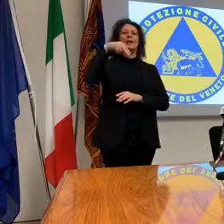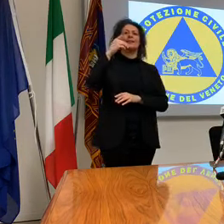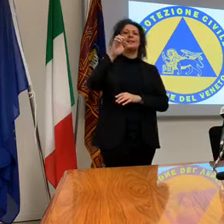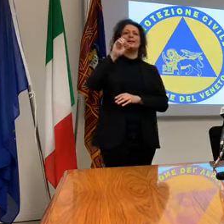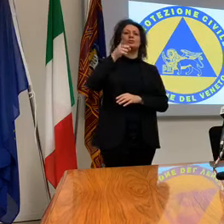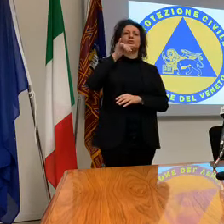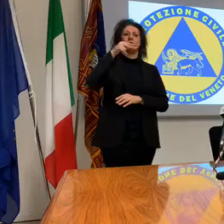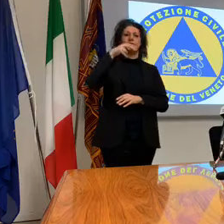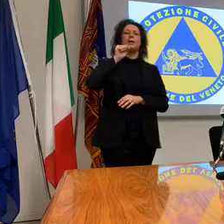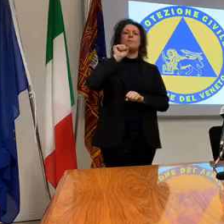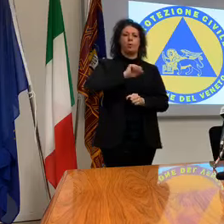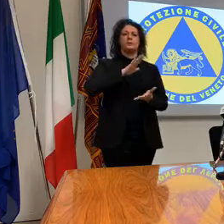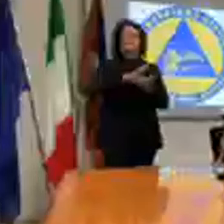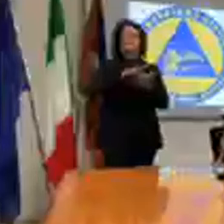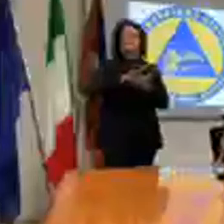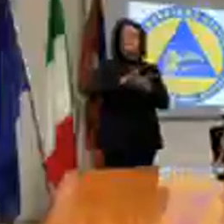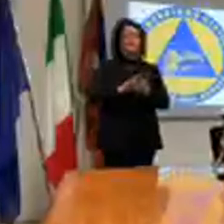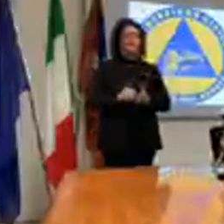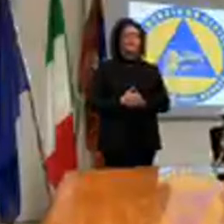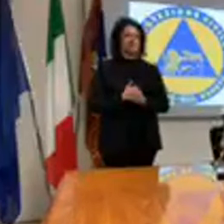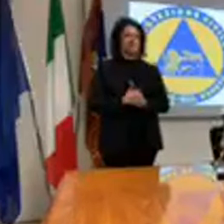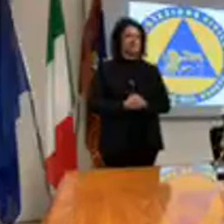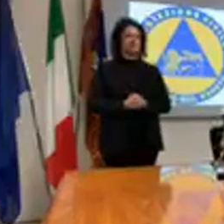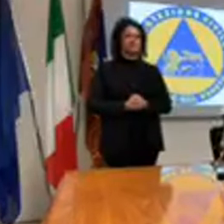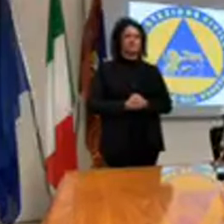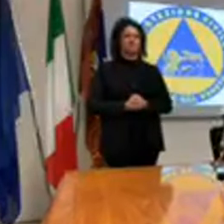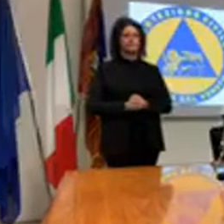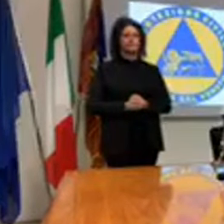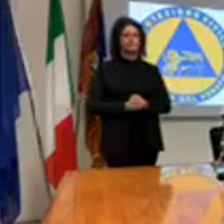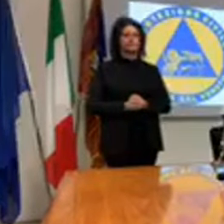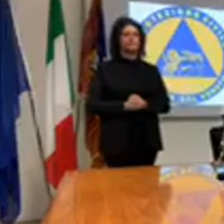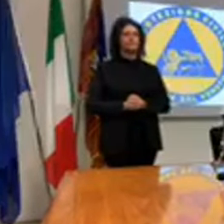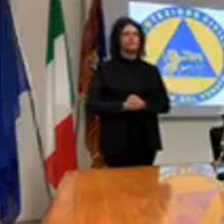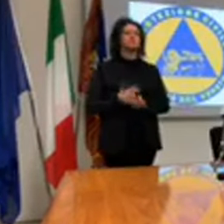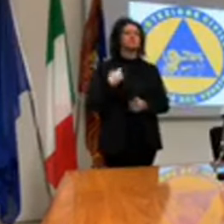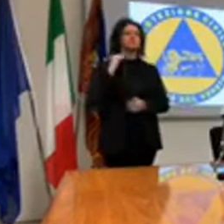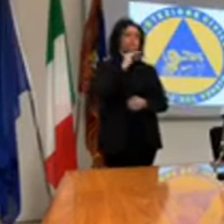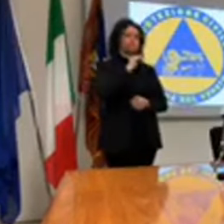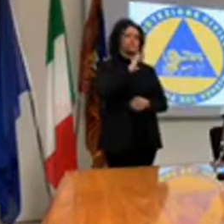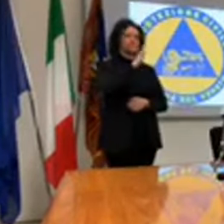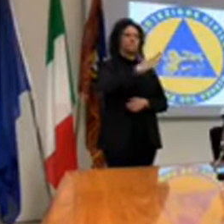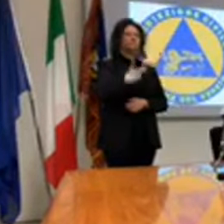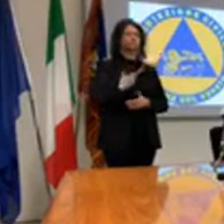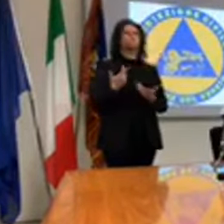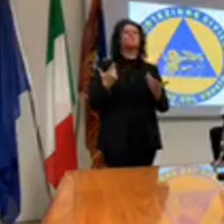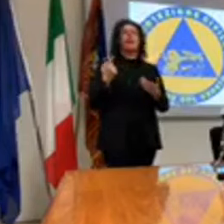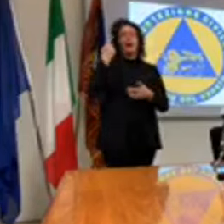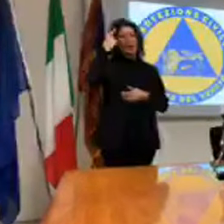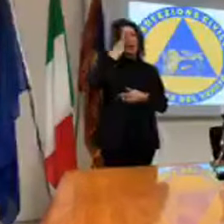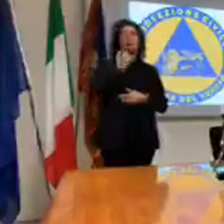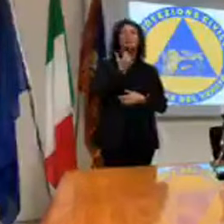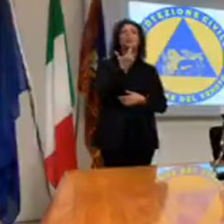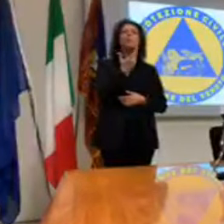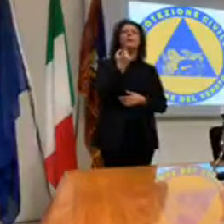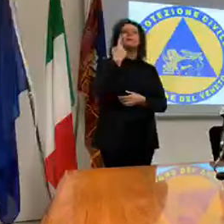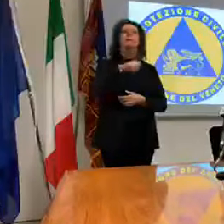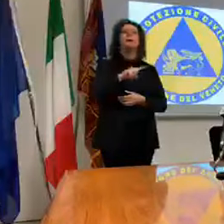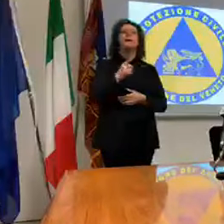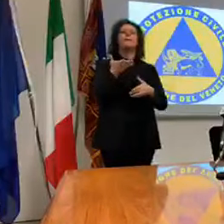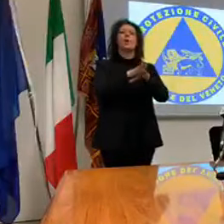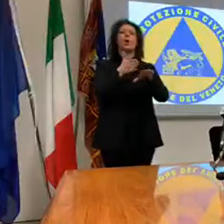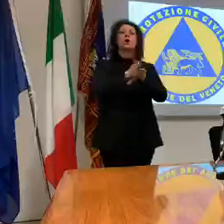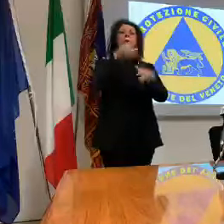Grazie. No, avete dei dati sui decessi delle varie case di riposo aggiornati? No, dobbiamo